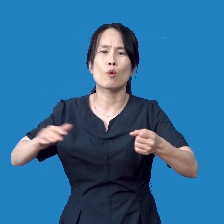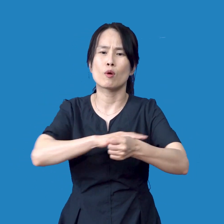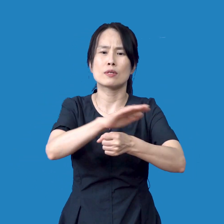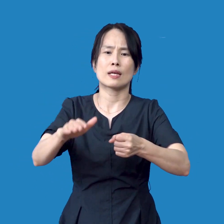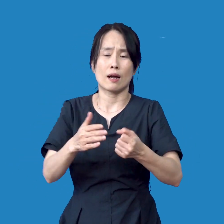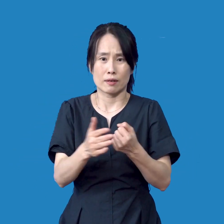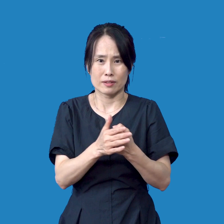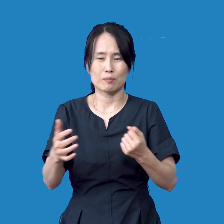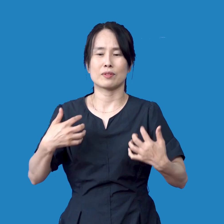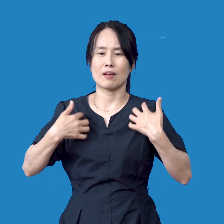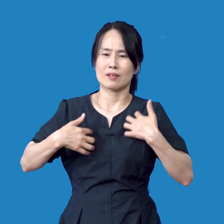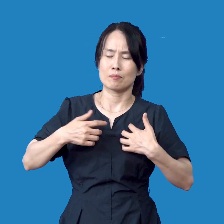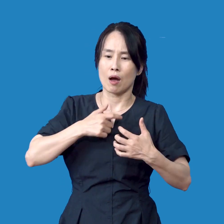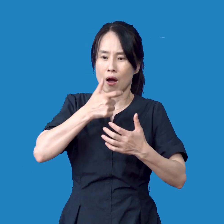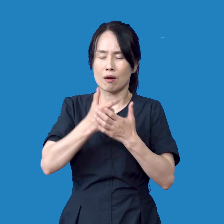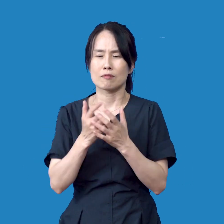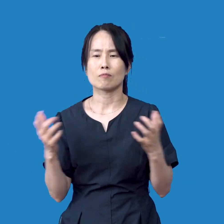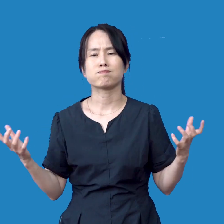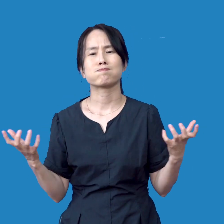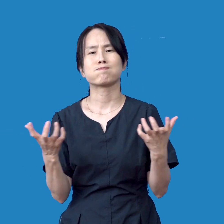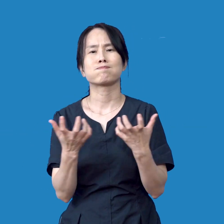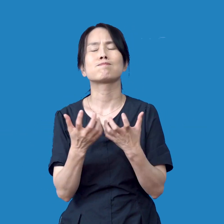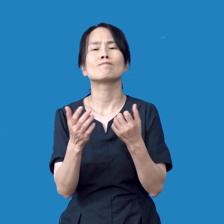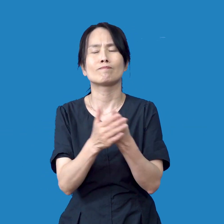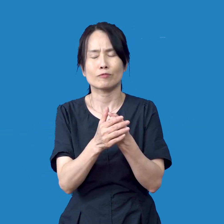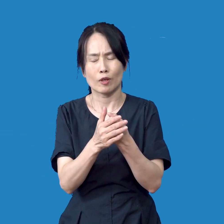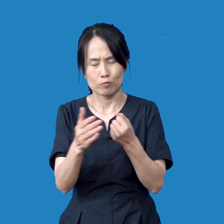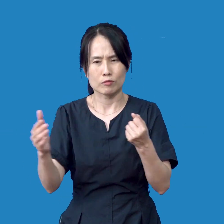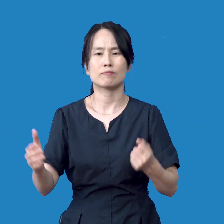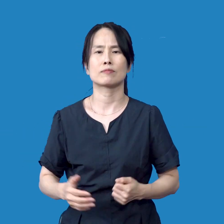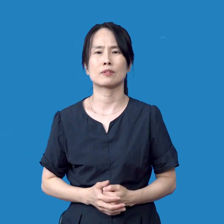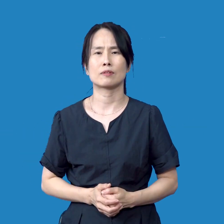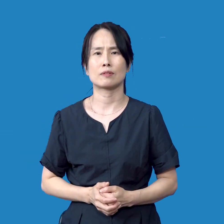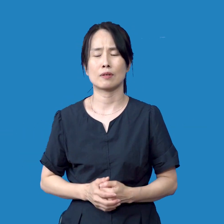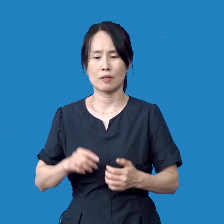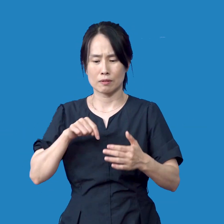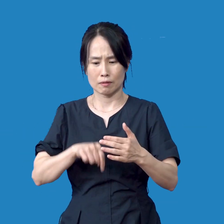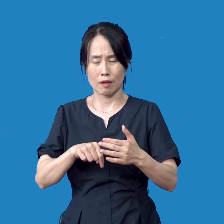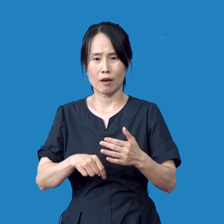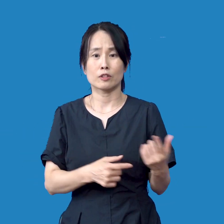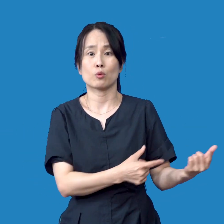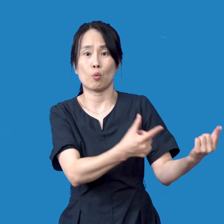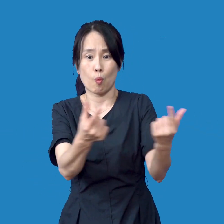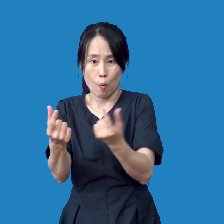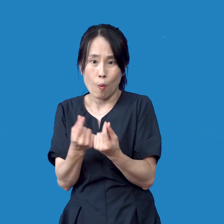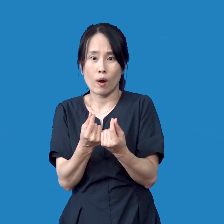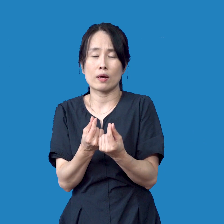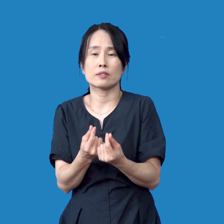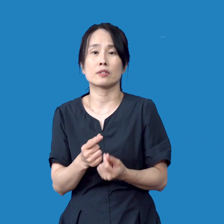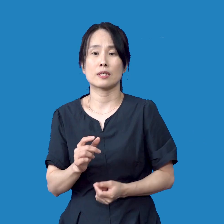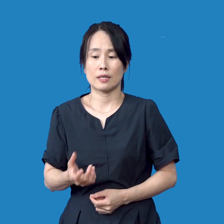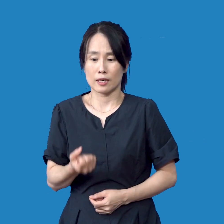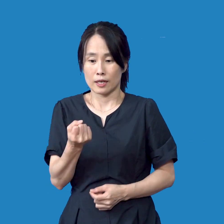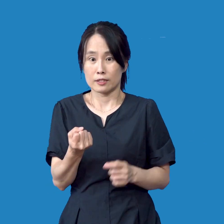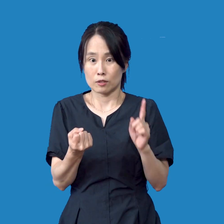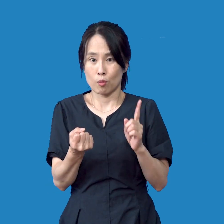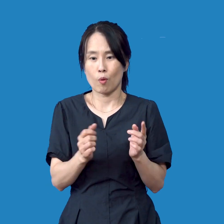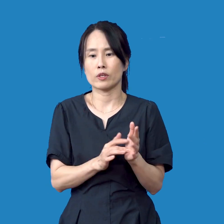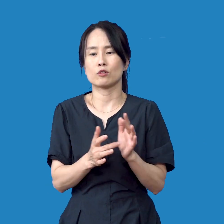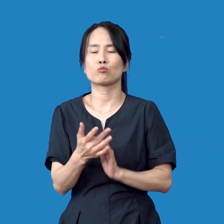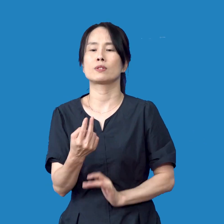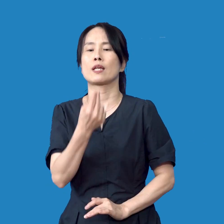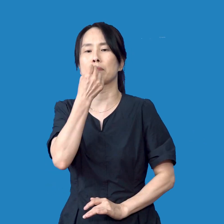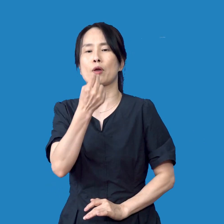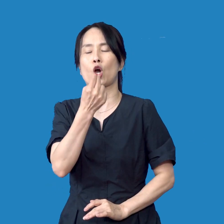때문에 기쁨과 감격이 넘쳐서 그렇습니다. 우리 속에 똑같이 예수님의 생명이 흐르고 있기